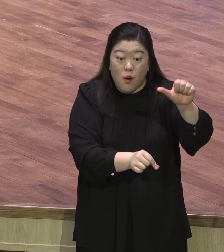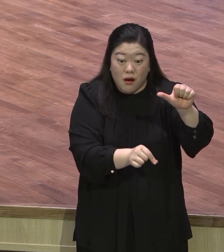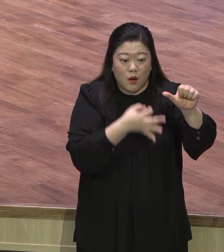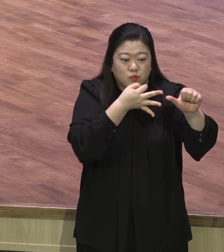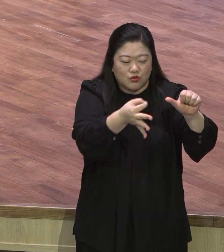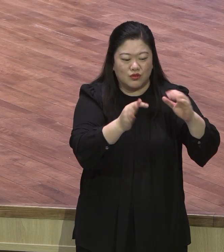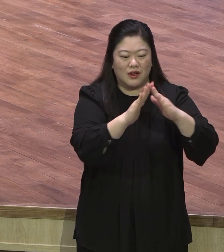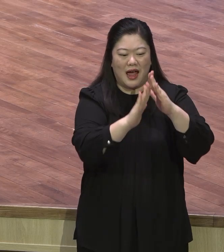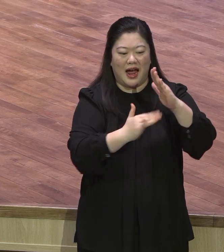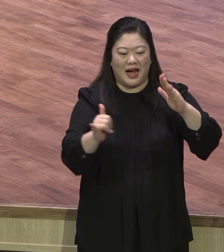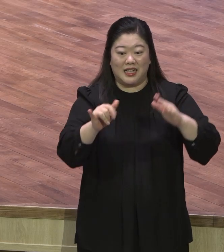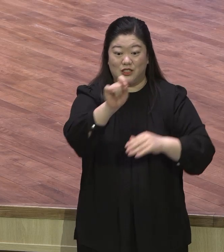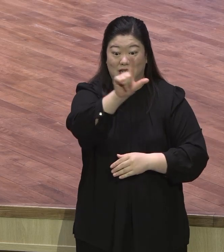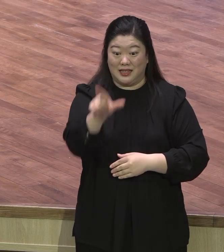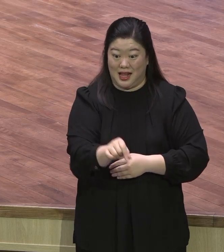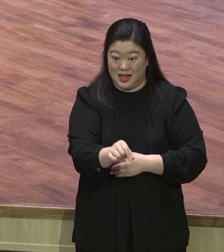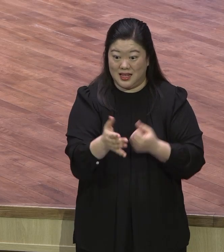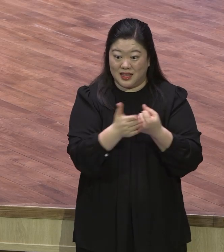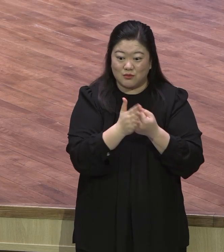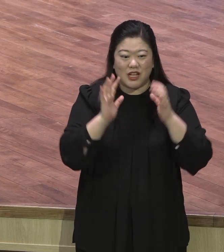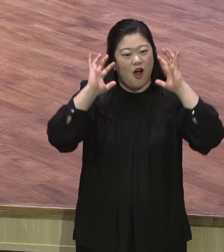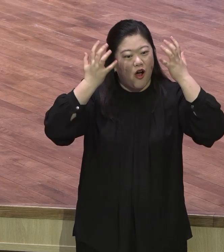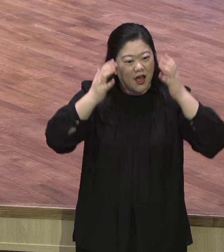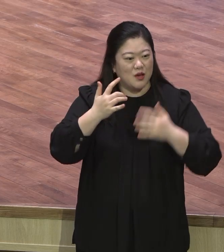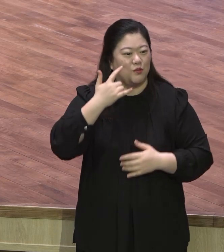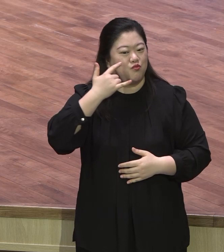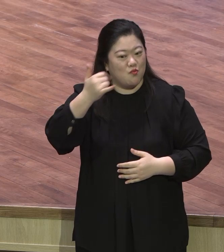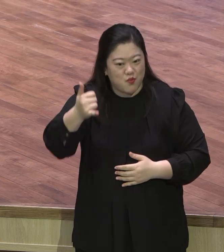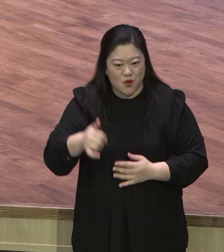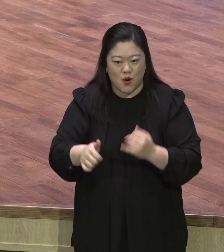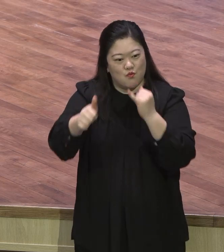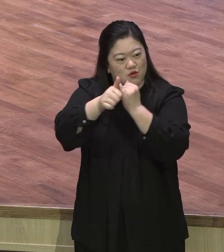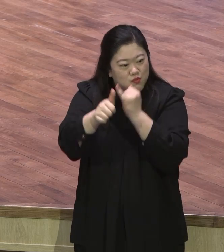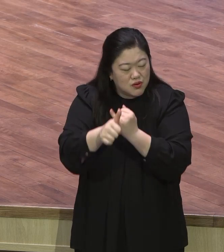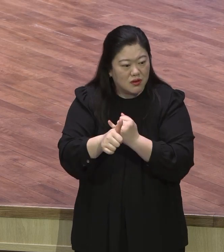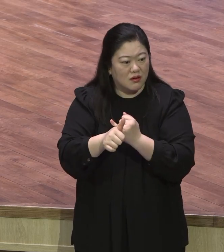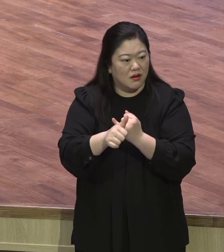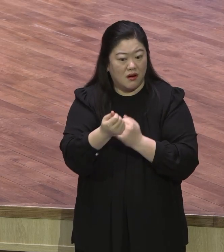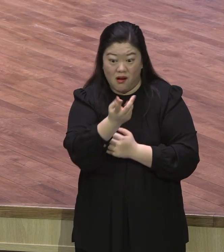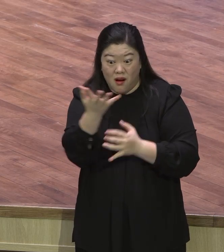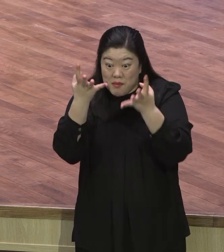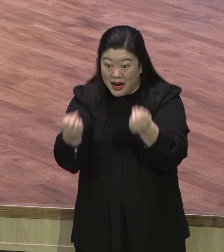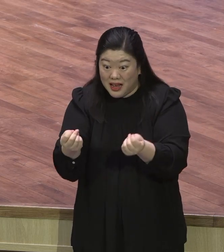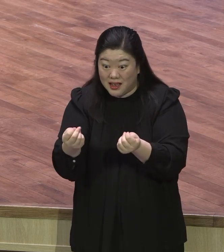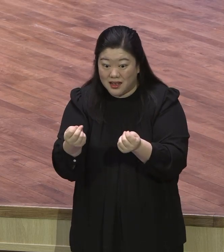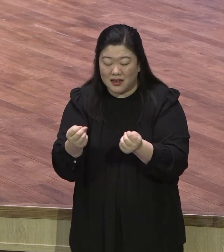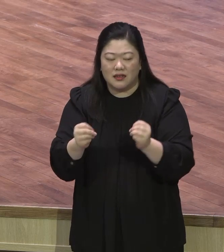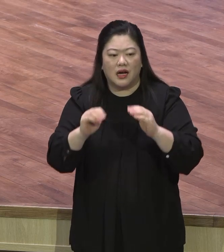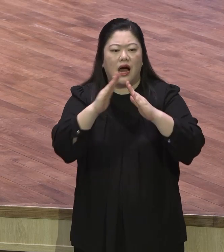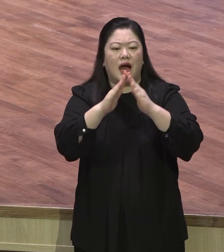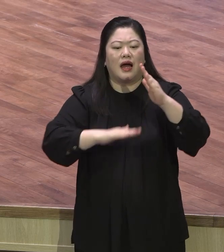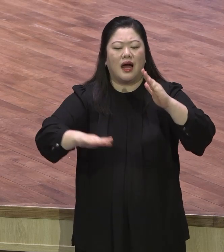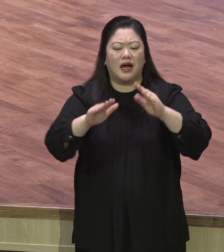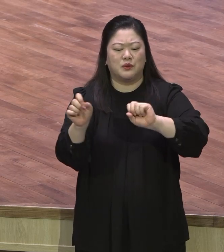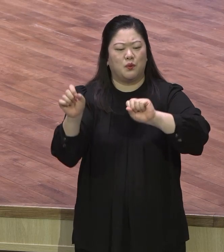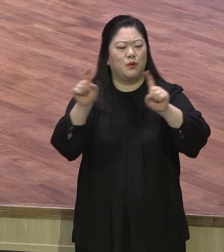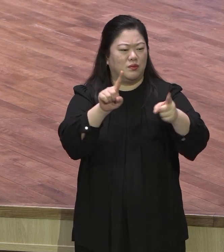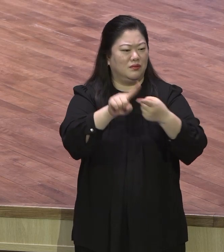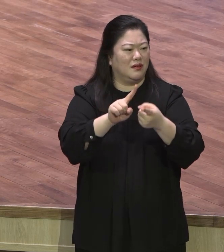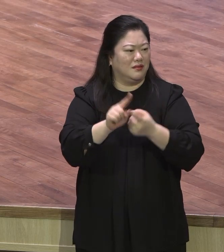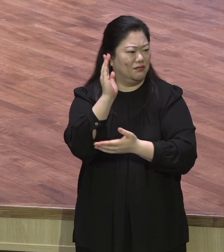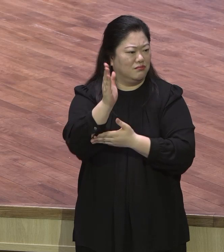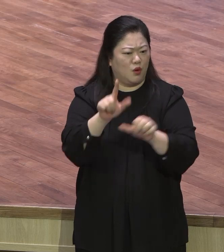달이기 때문에 교회적으로 가정회복에 대한 메시지를 많이 하죠. 사실